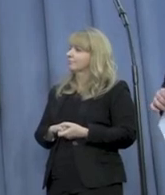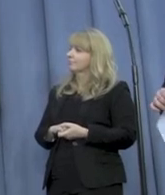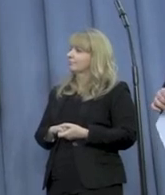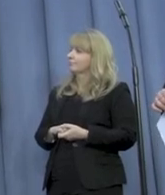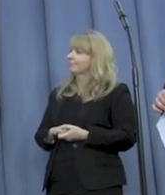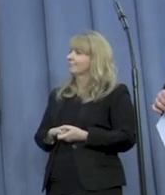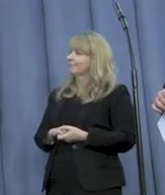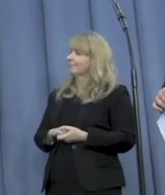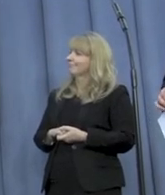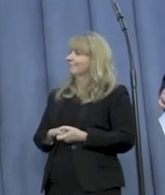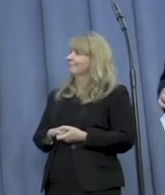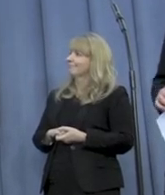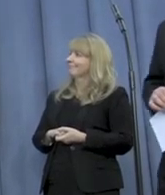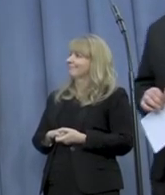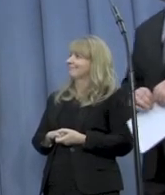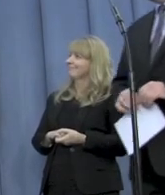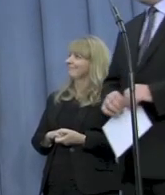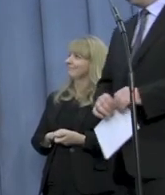Jakieś służby.